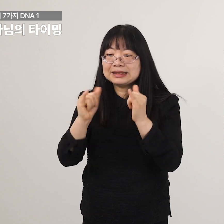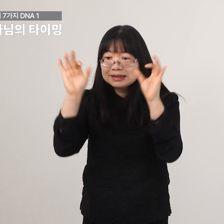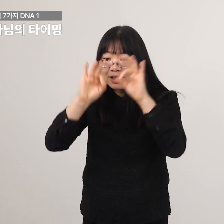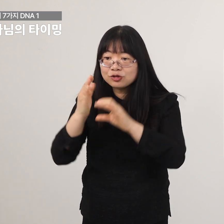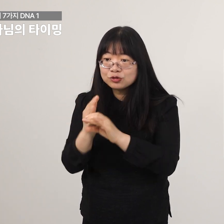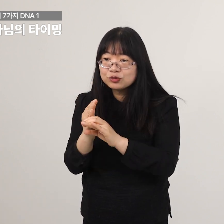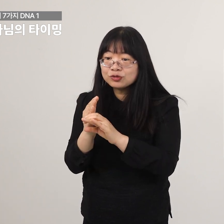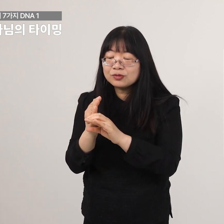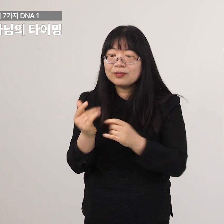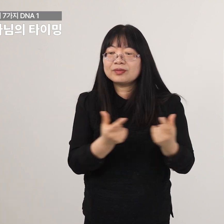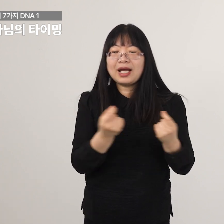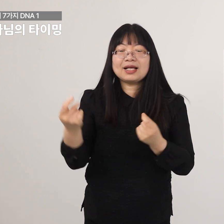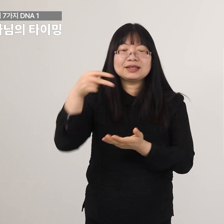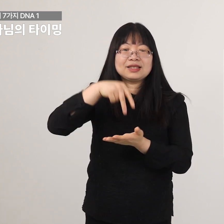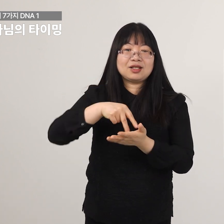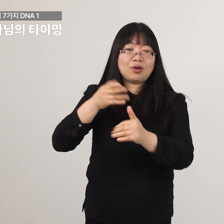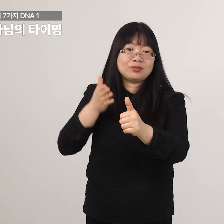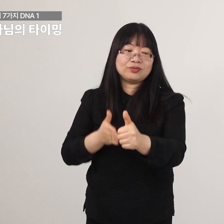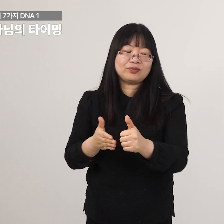일어나십시다.